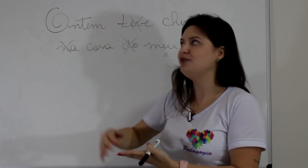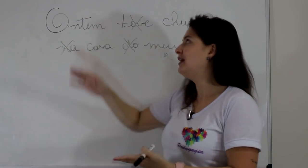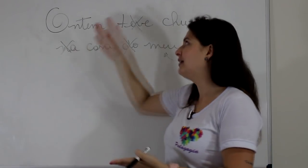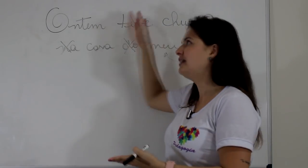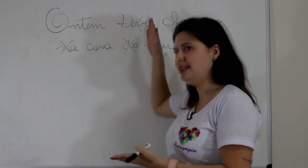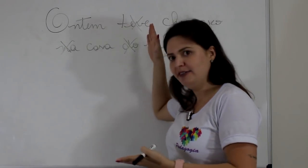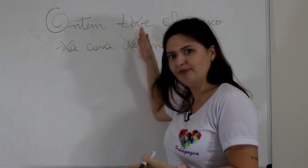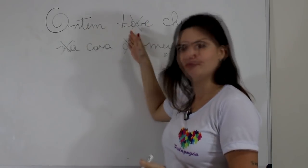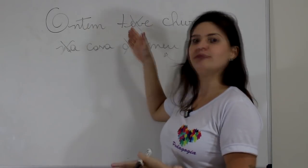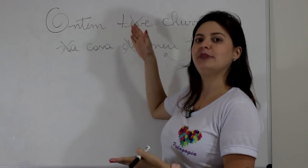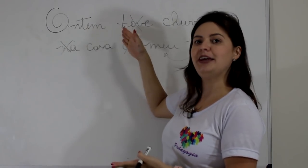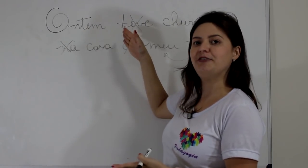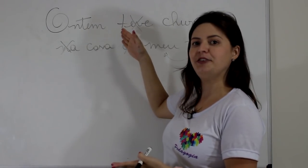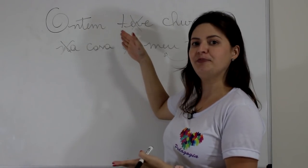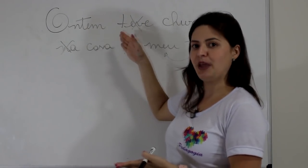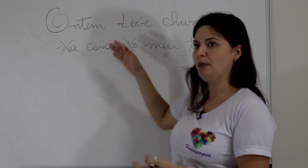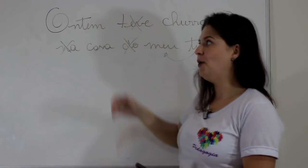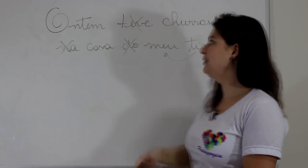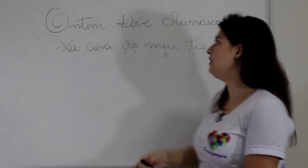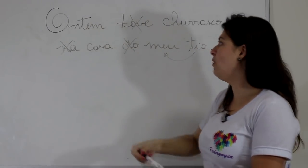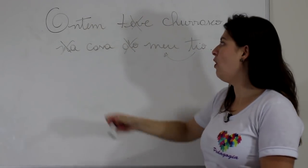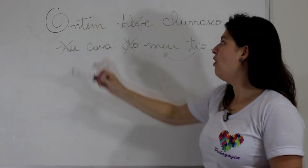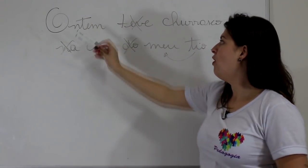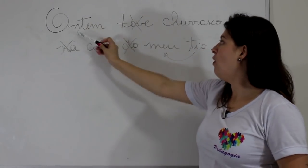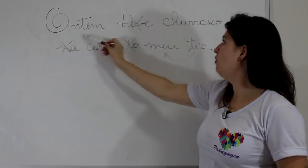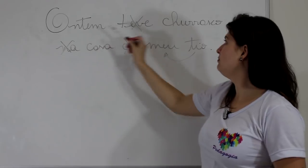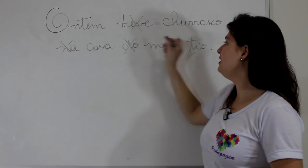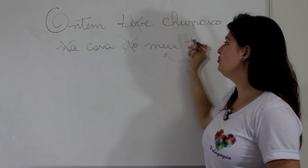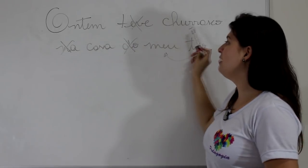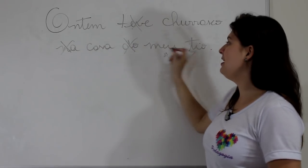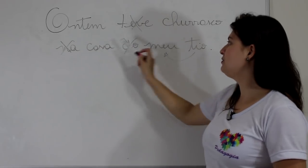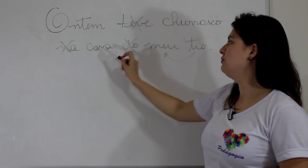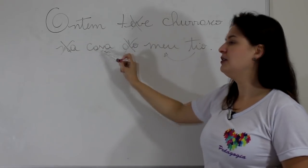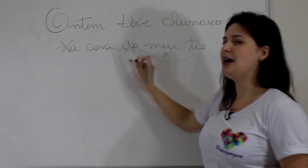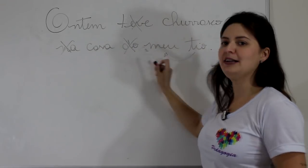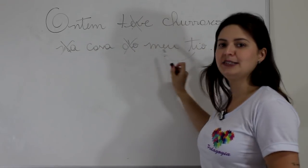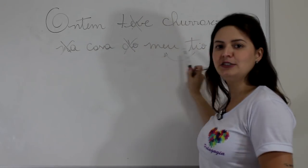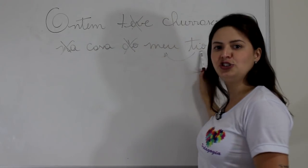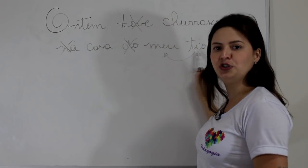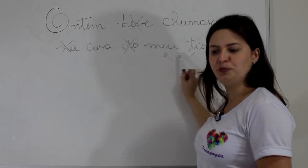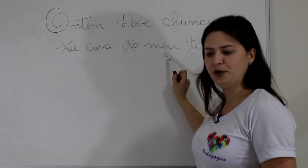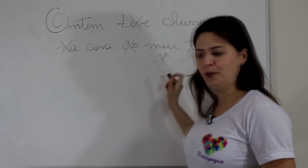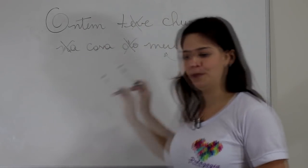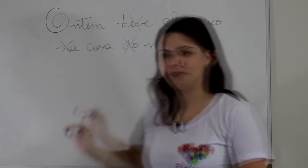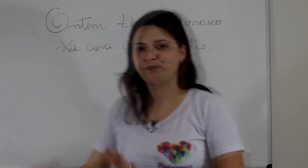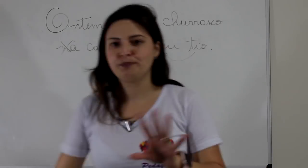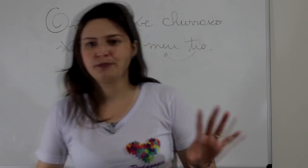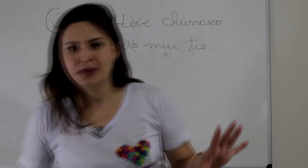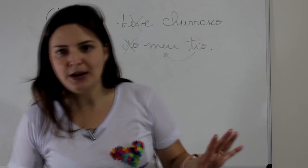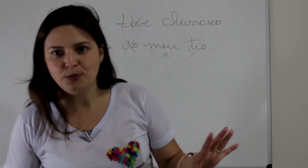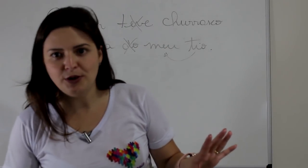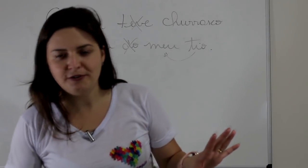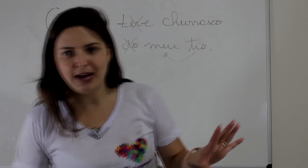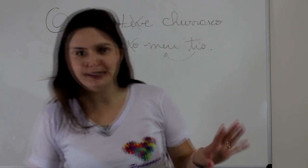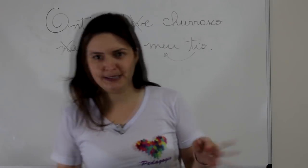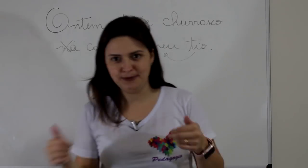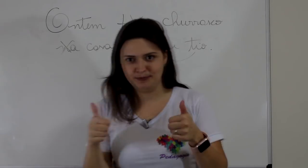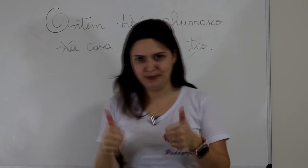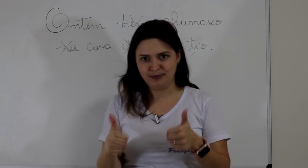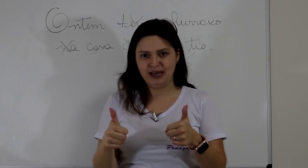falar que teve, tá bom? Então, ó, ontem churrasco, casa, tio meu. Acabou a frase.